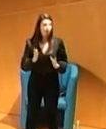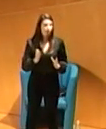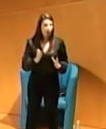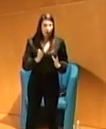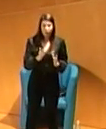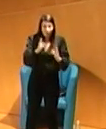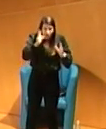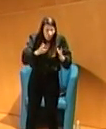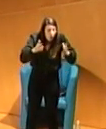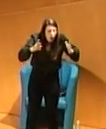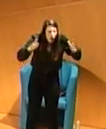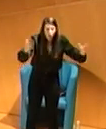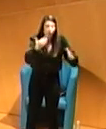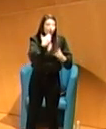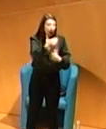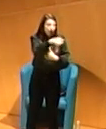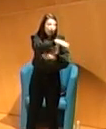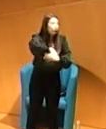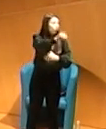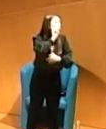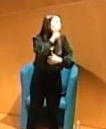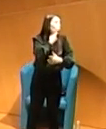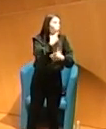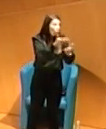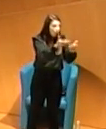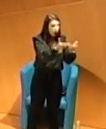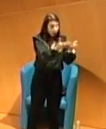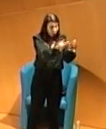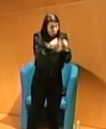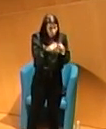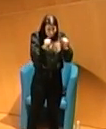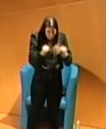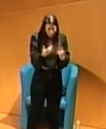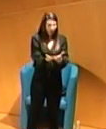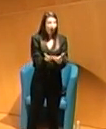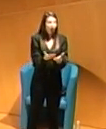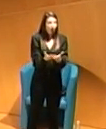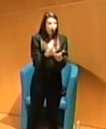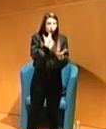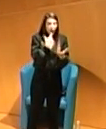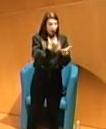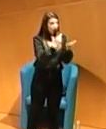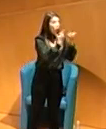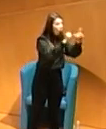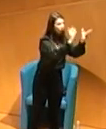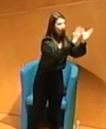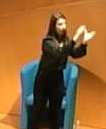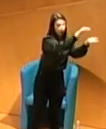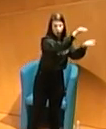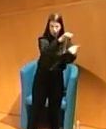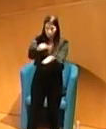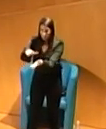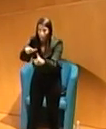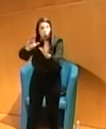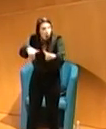un immense merci que je fais aux sourds d'avoir permis de transmettre les signes pour des personnes qui ne sont pas